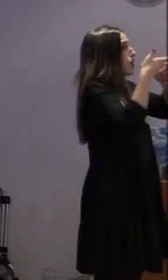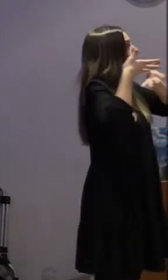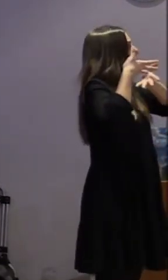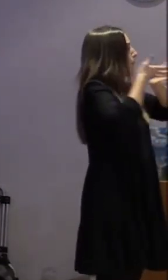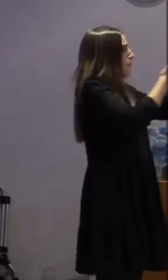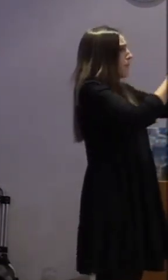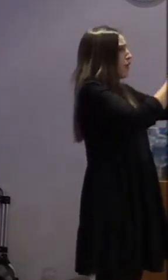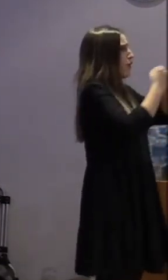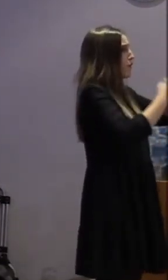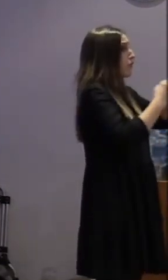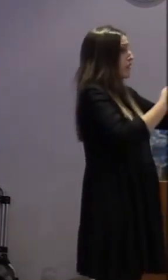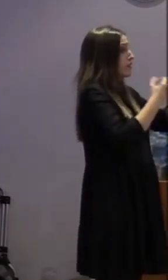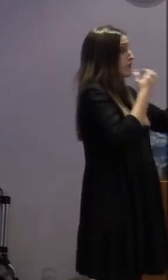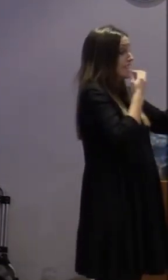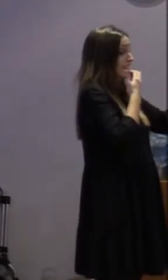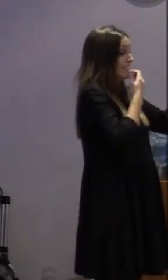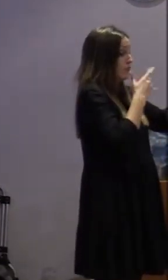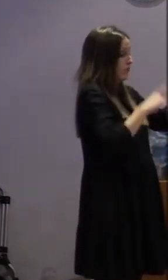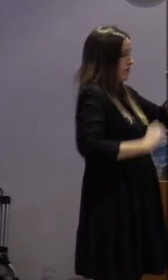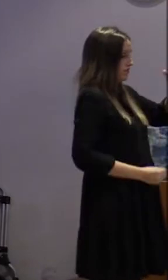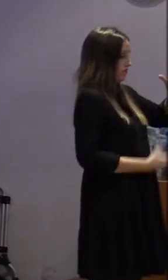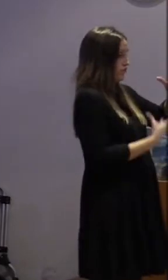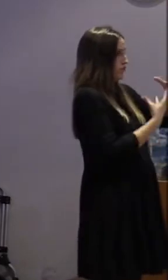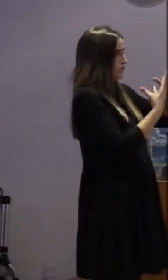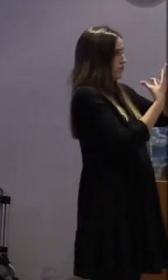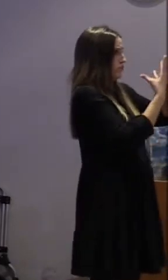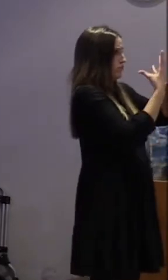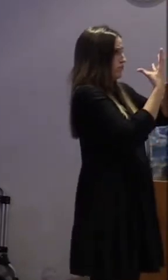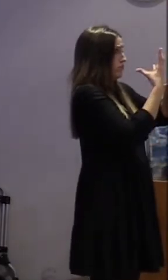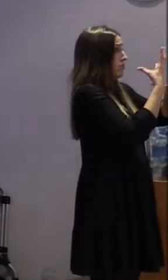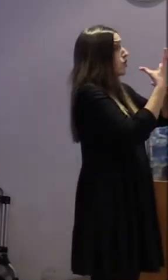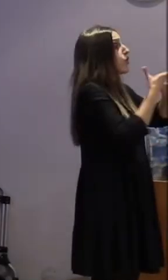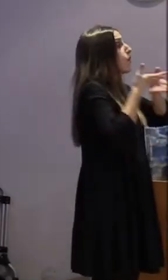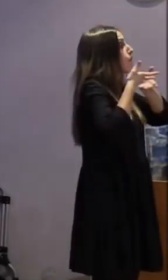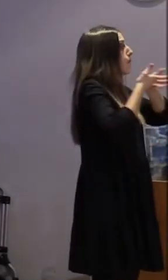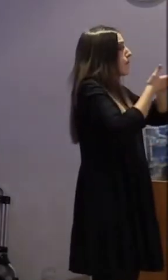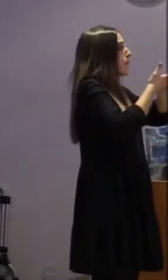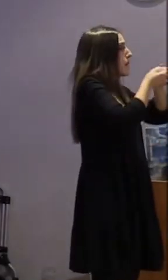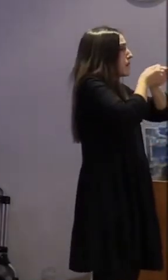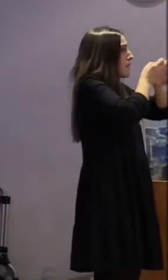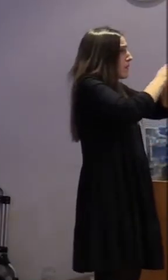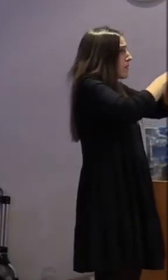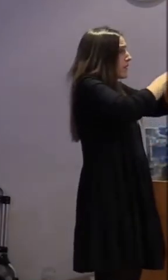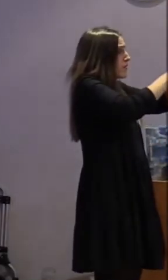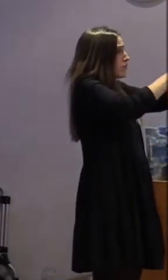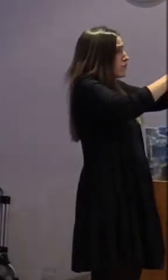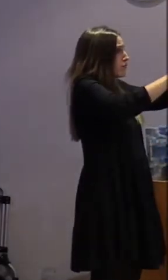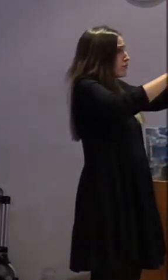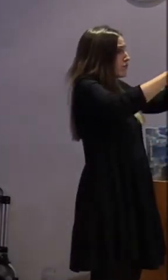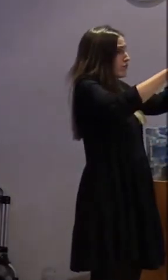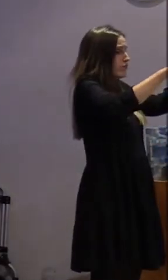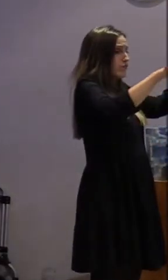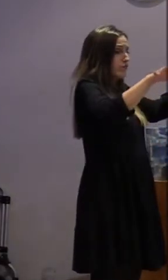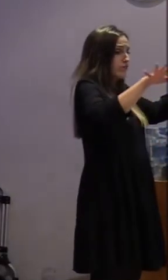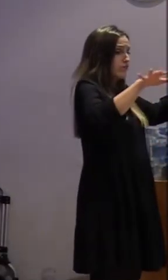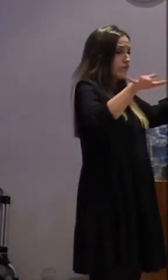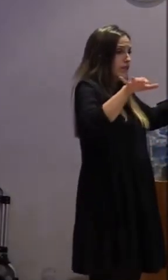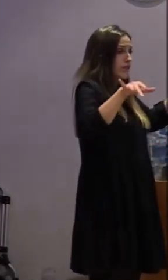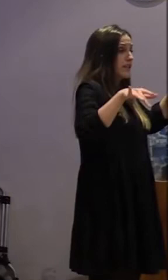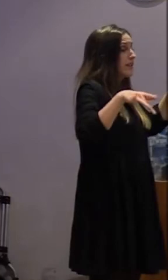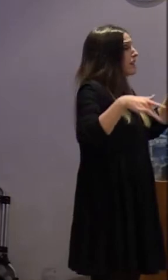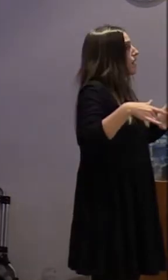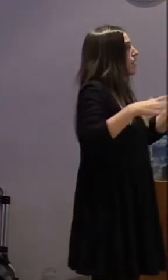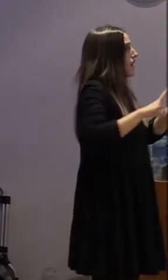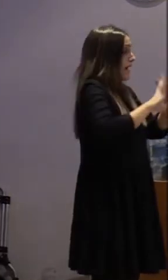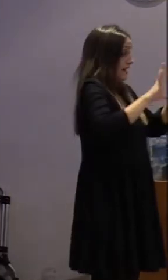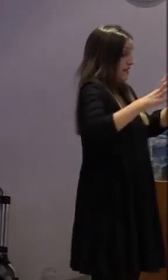manera que si una columna eruptiva llega hasta ahí arriba, los vientos se encargan de dispersar todo ese material incluso alrededor de